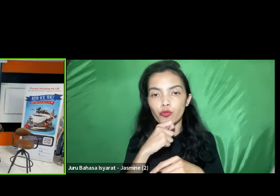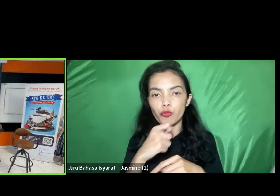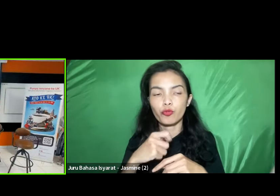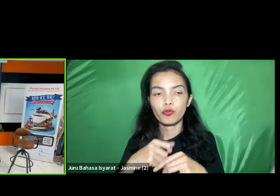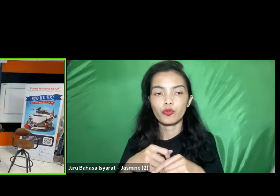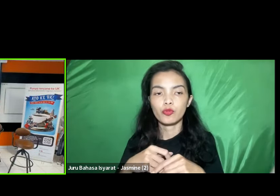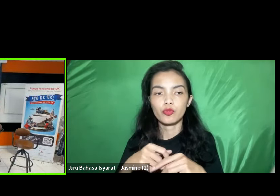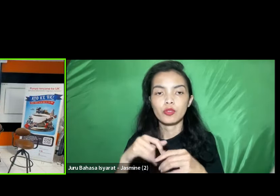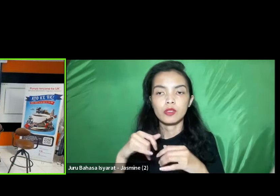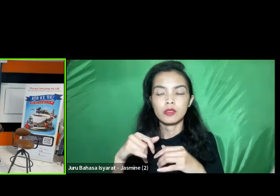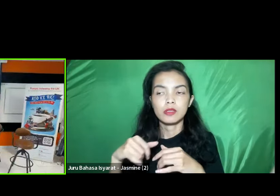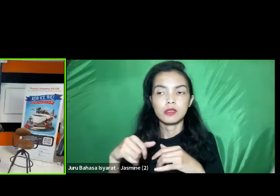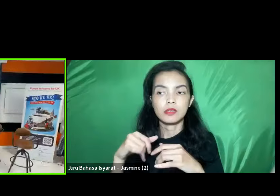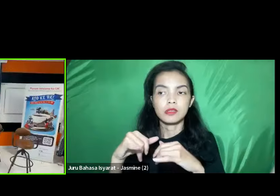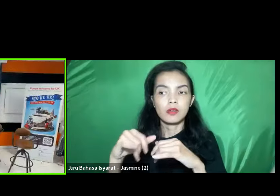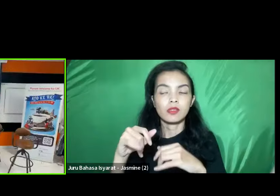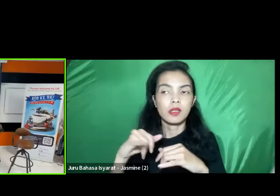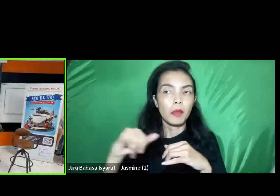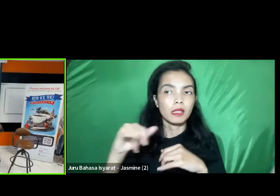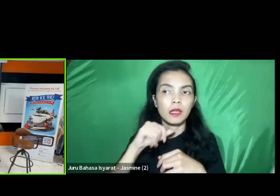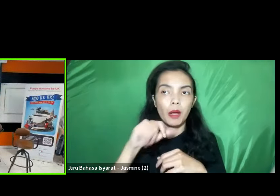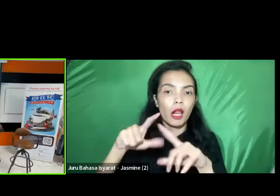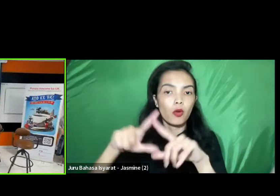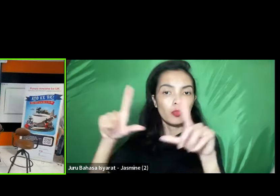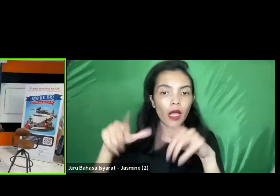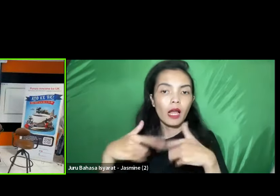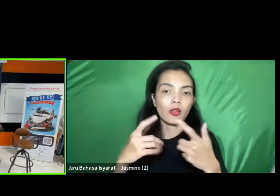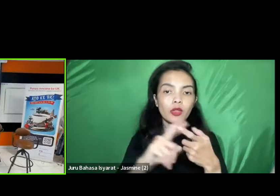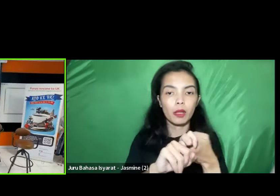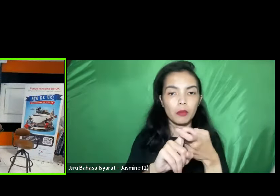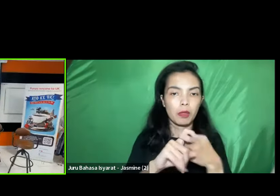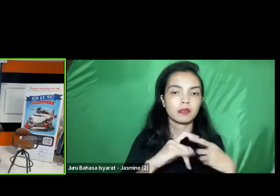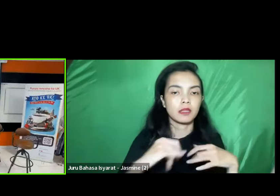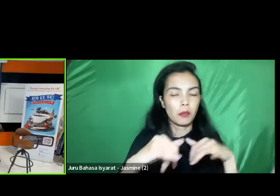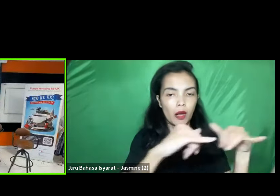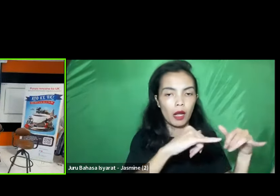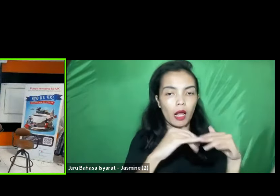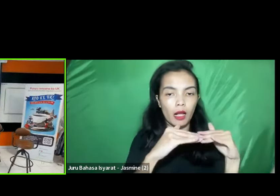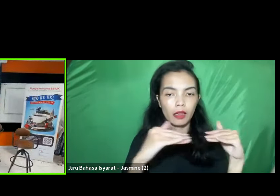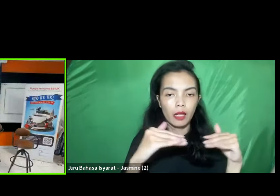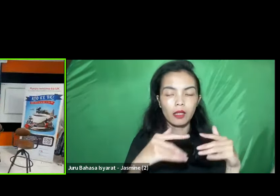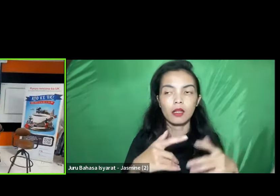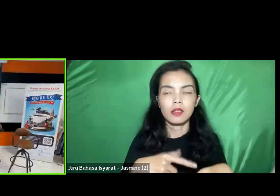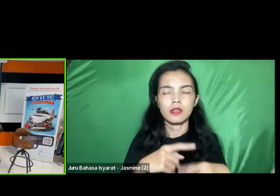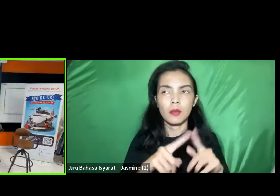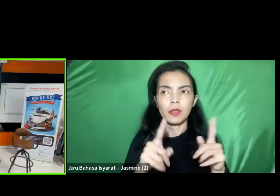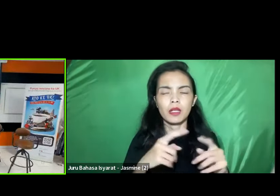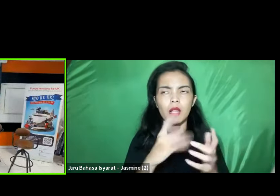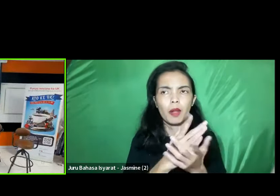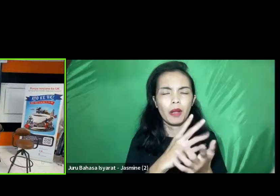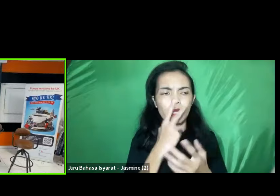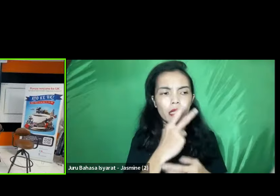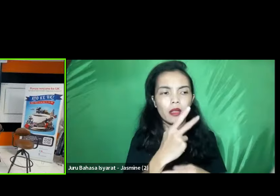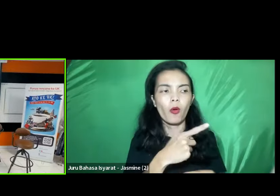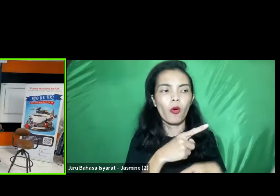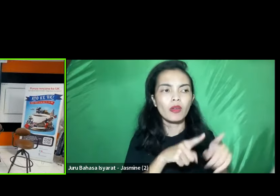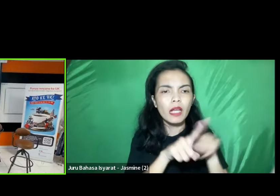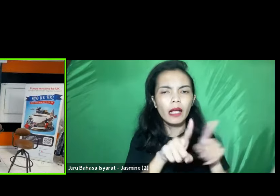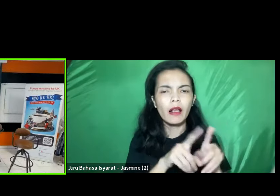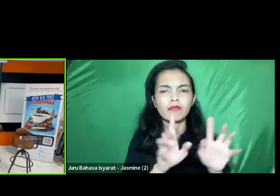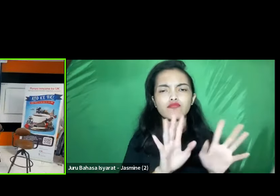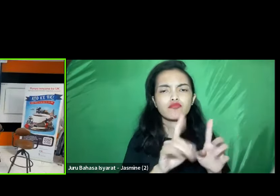dan e kitaihat Oh kita bukan saingan di sini kita mang sama-sama sedang berjuang gitu ya di sini sama-sama orang-orang yang